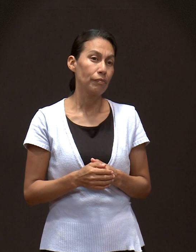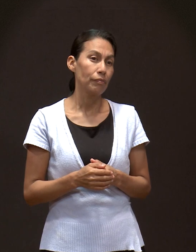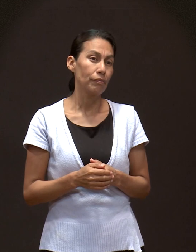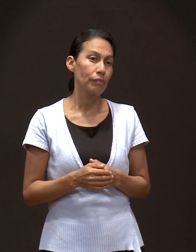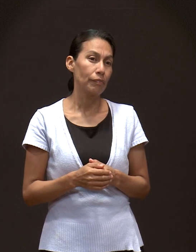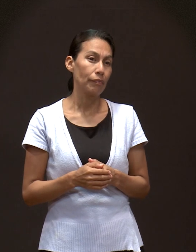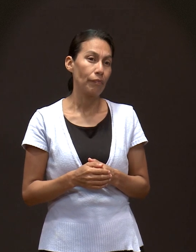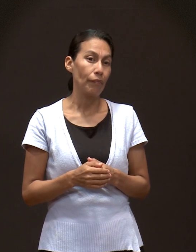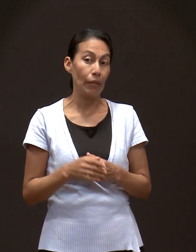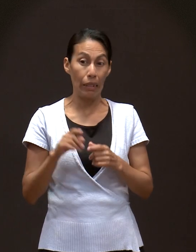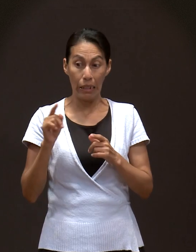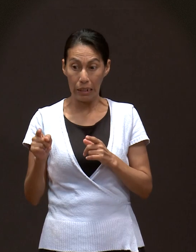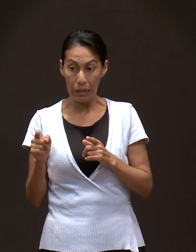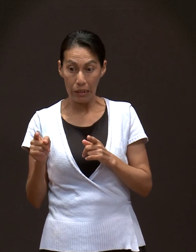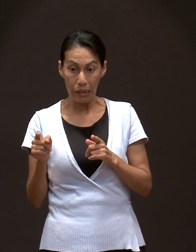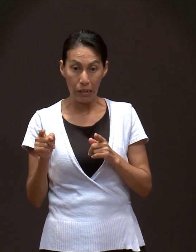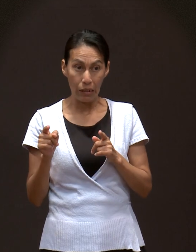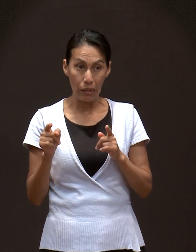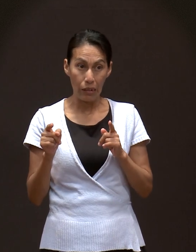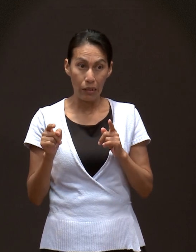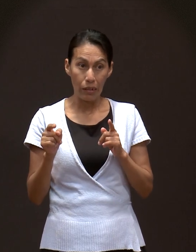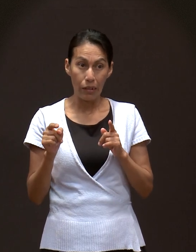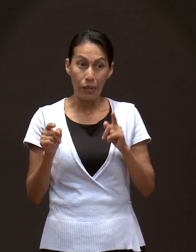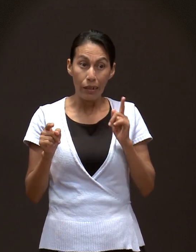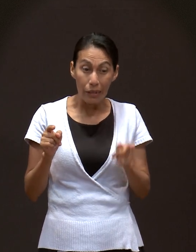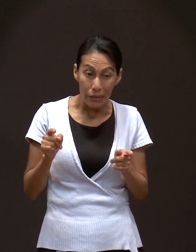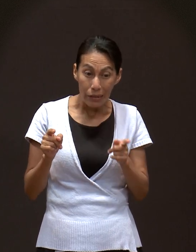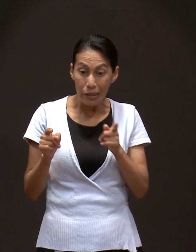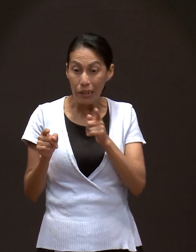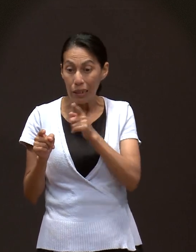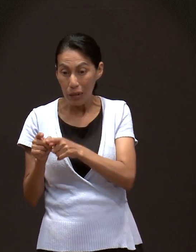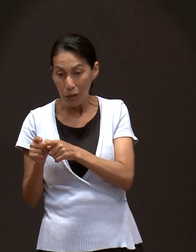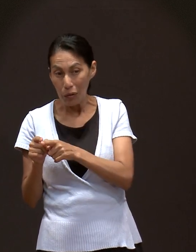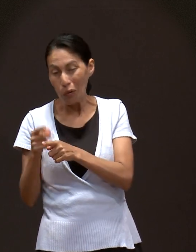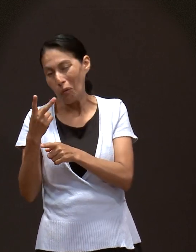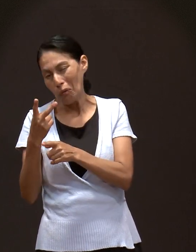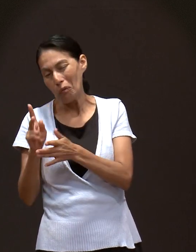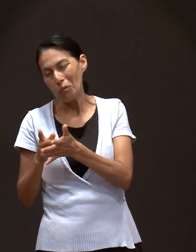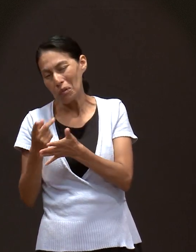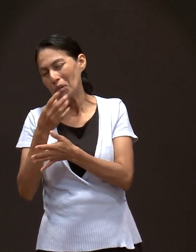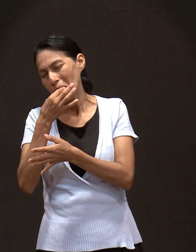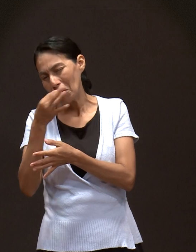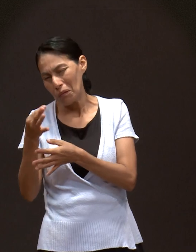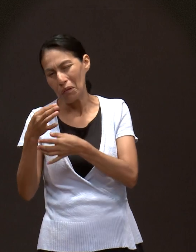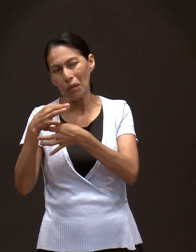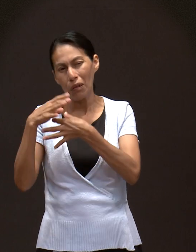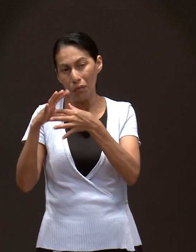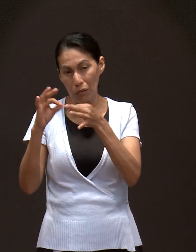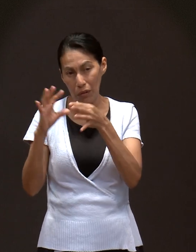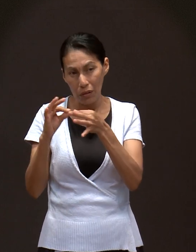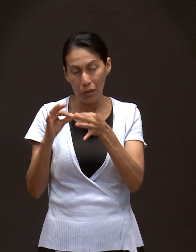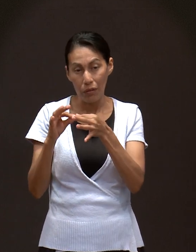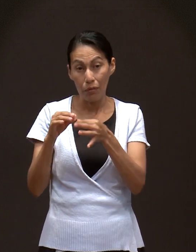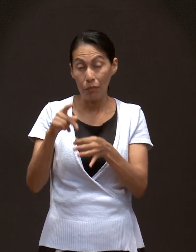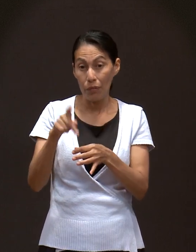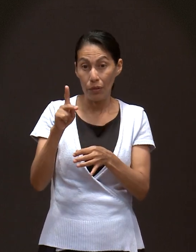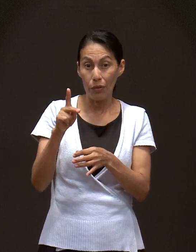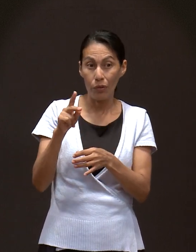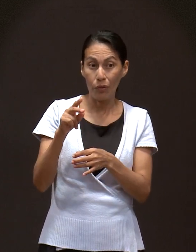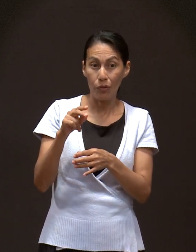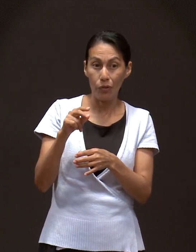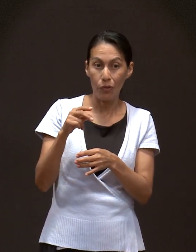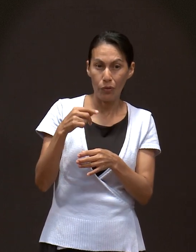Y creo que desde esa vez que pasó hasta hoy, solo lo he hablado dos veces. Entonces, yo dije, bueno, pues está bien. Y